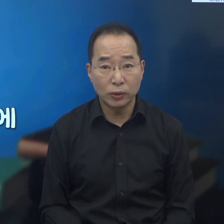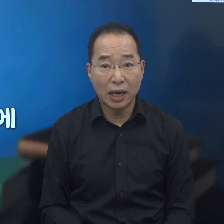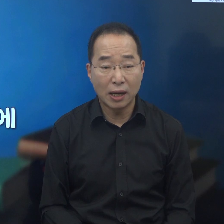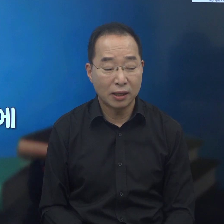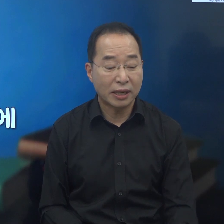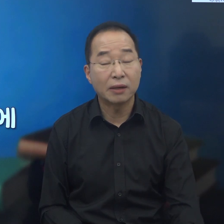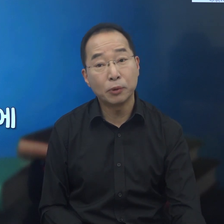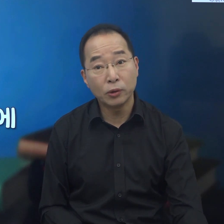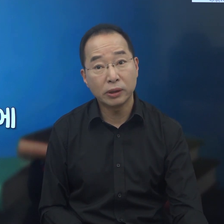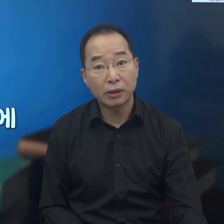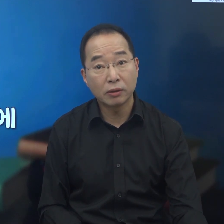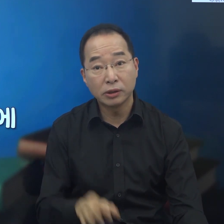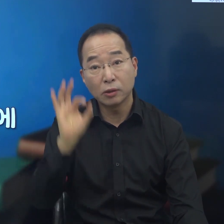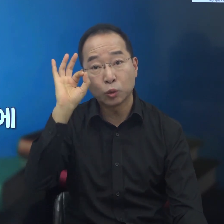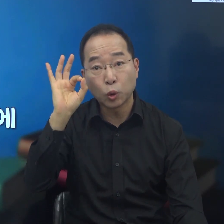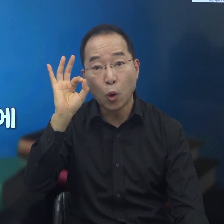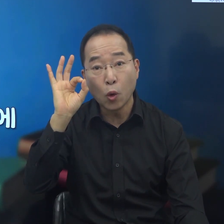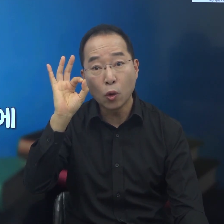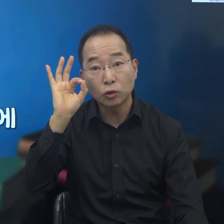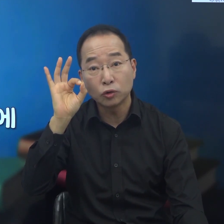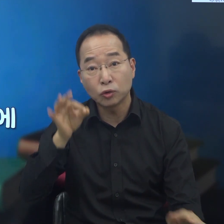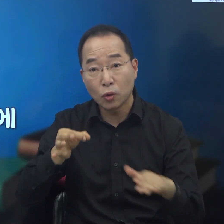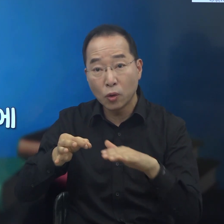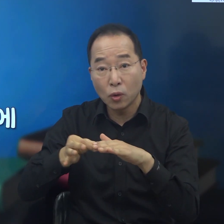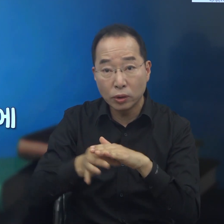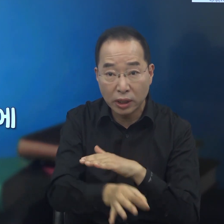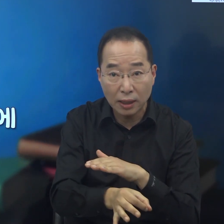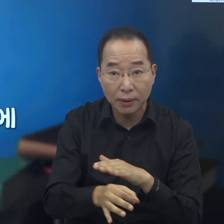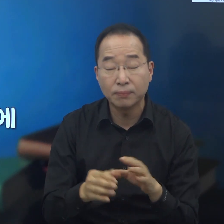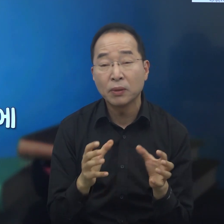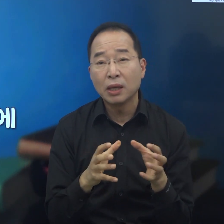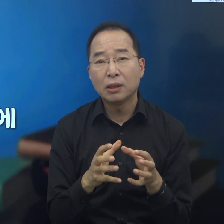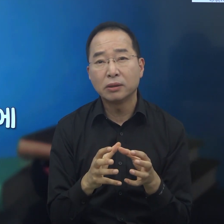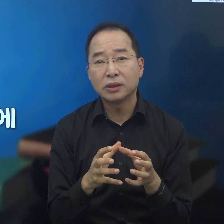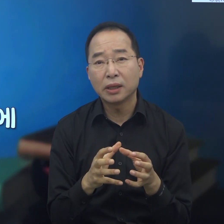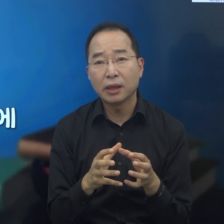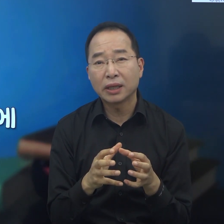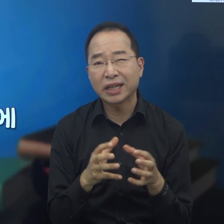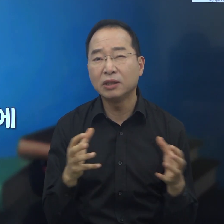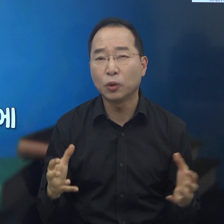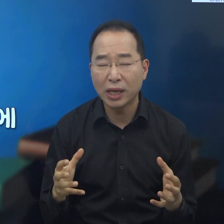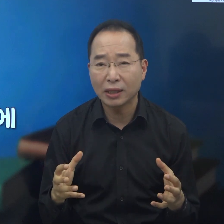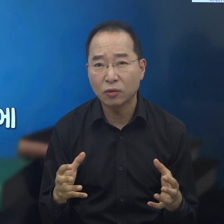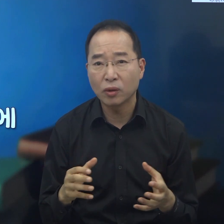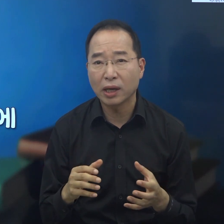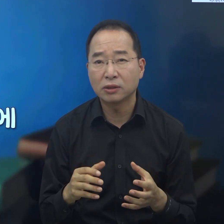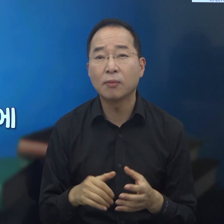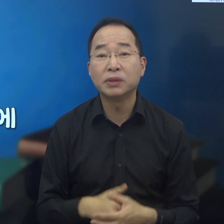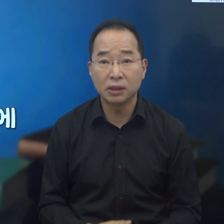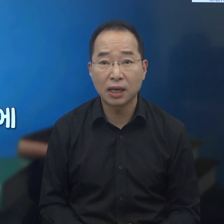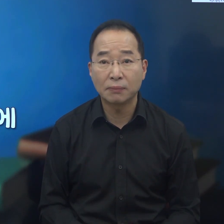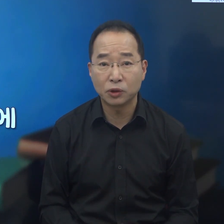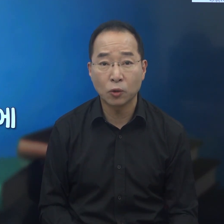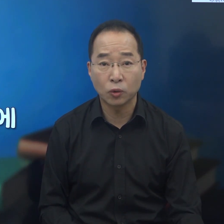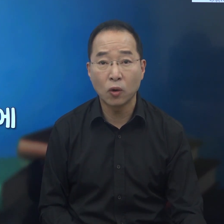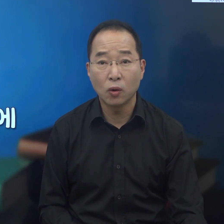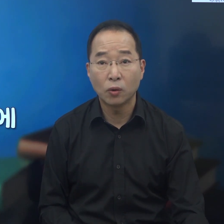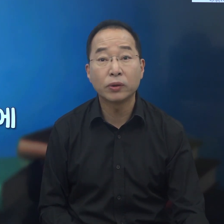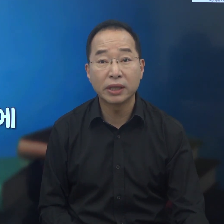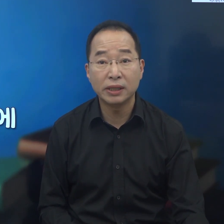쏜다 라는 표현이 돼요. 그래서 돈으로 이렇게 하면 이건 이제 큰 돈이 아니고 약간 점심값 정도 이렇게